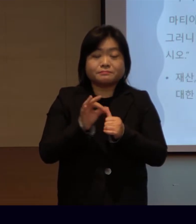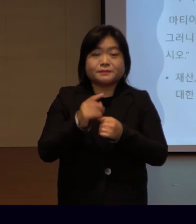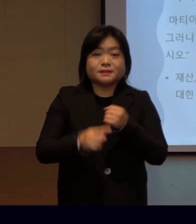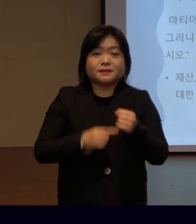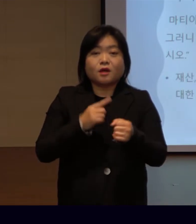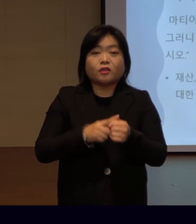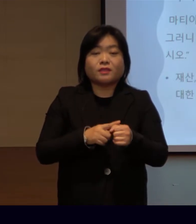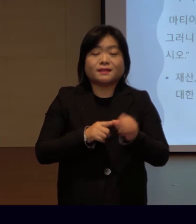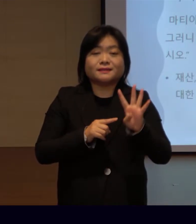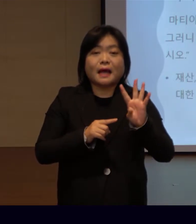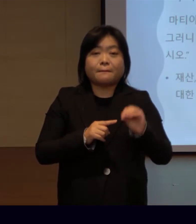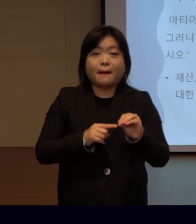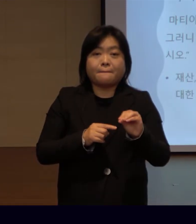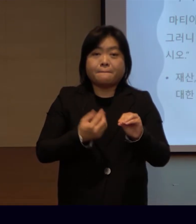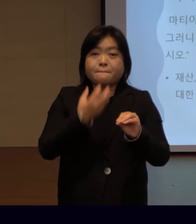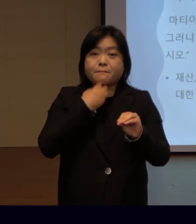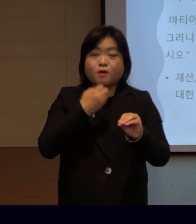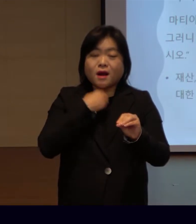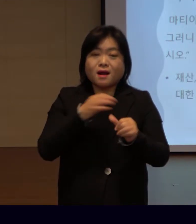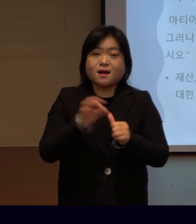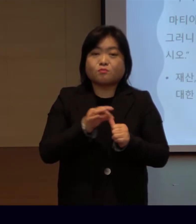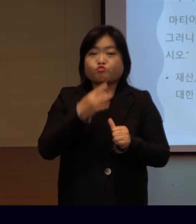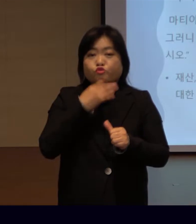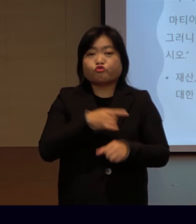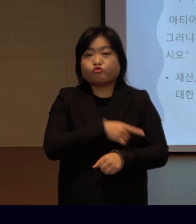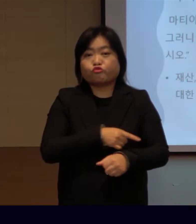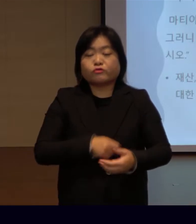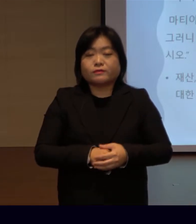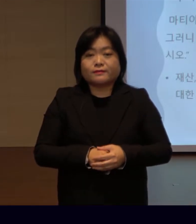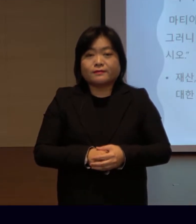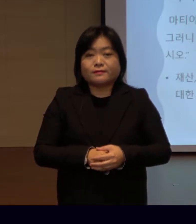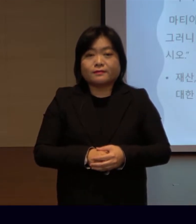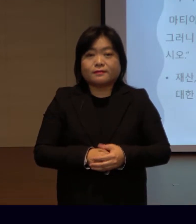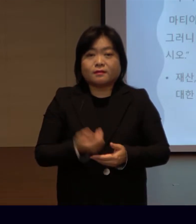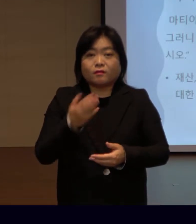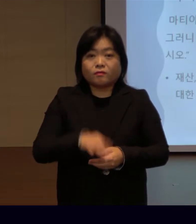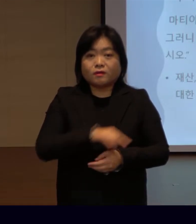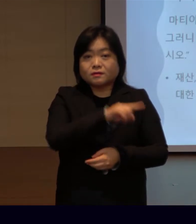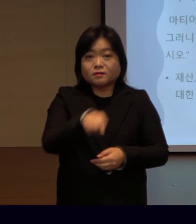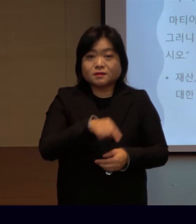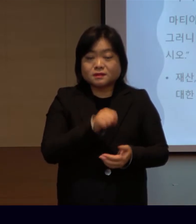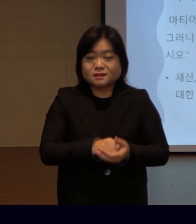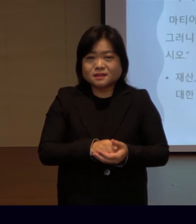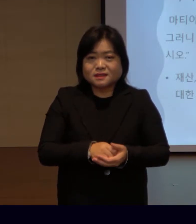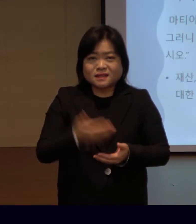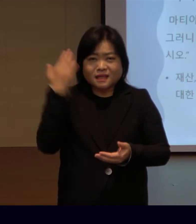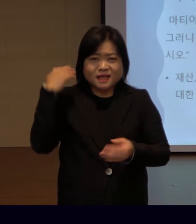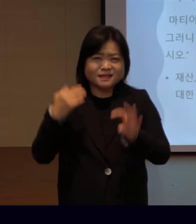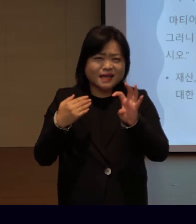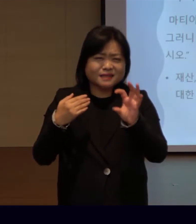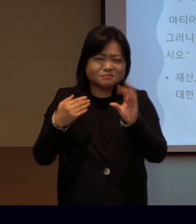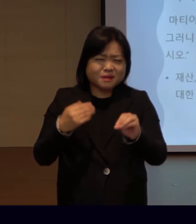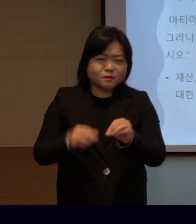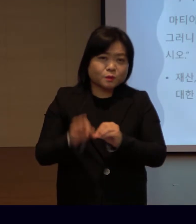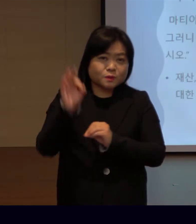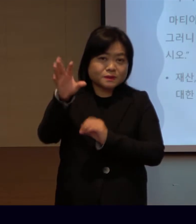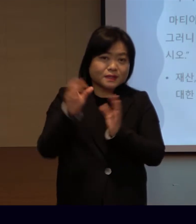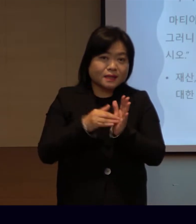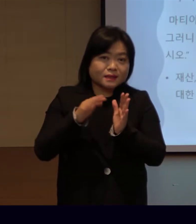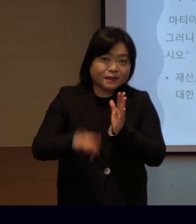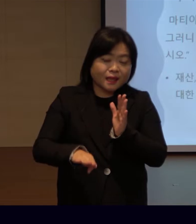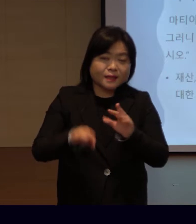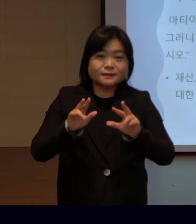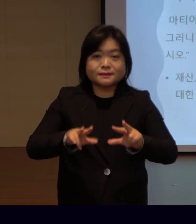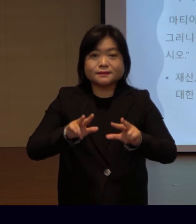4만 프랑의 이득을 가져오는 연금밖에 없었습니다. 근데 사실은 그건 옛날에 40만 프랑을 주고 샀는데 이 사람은